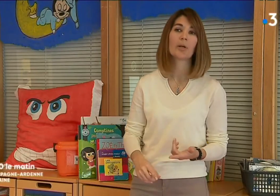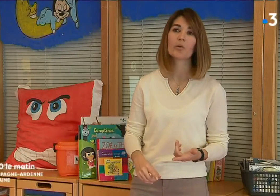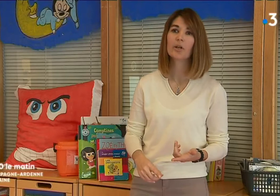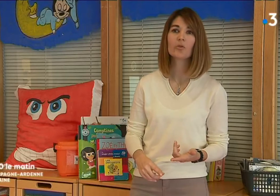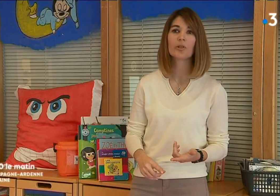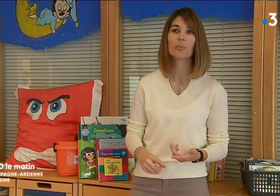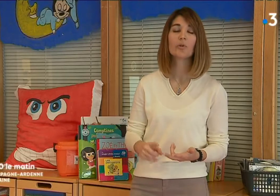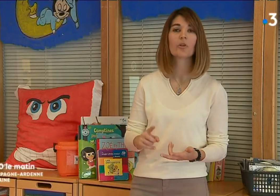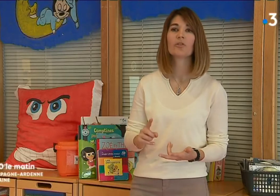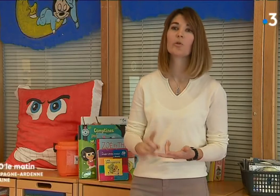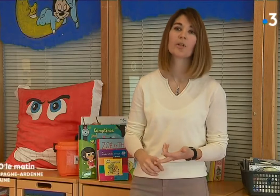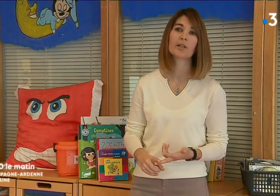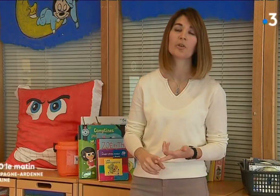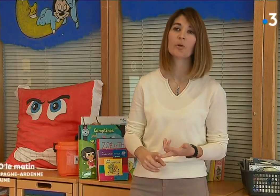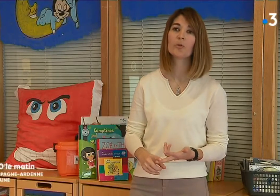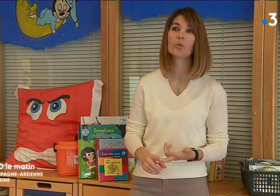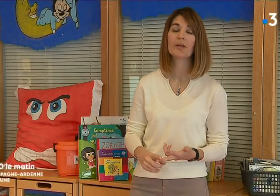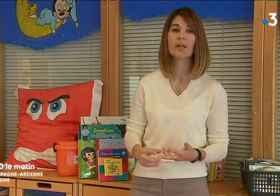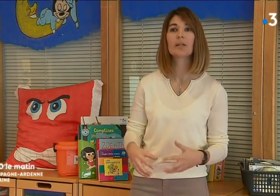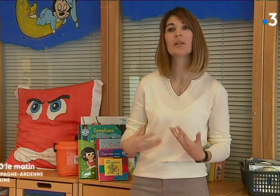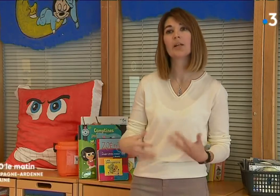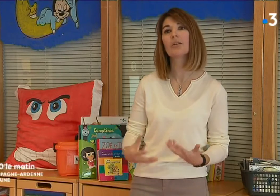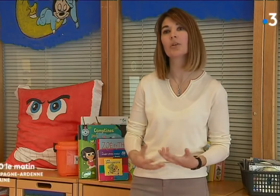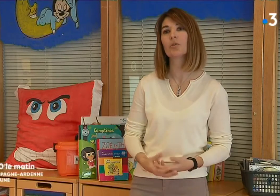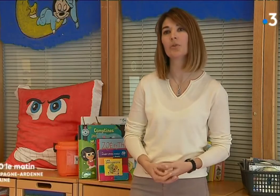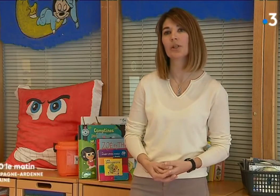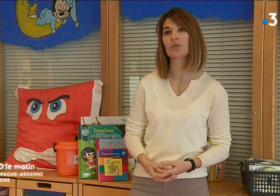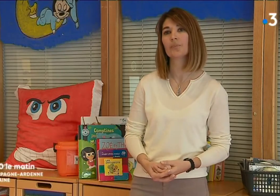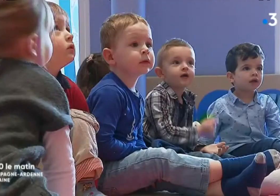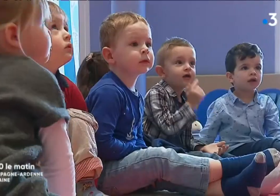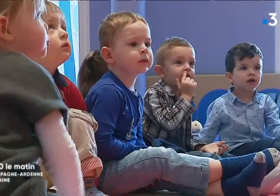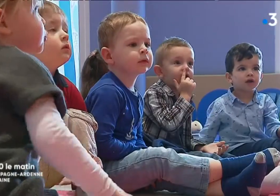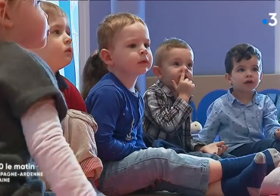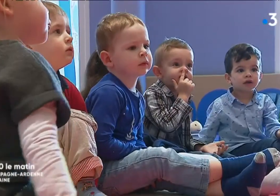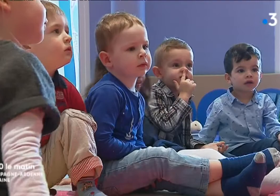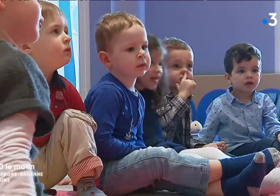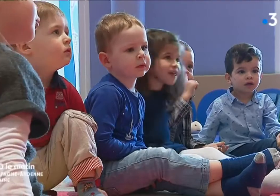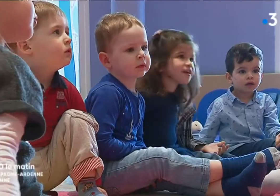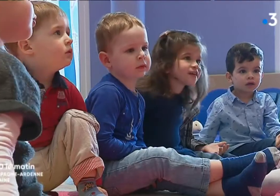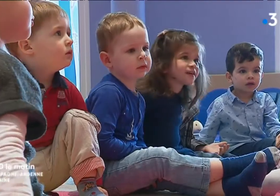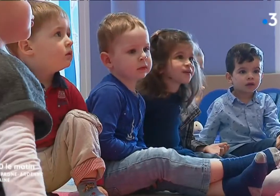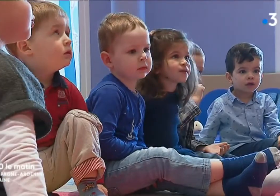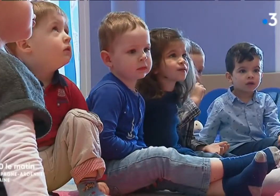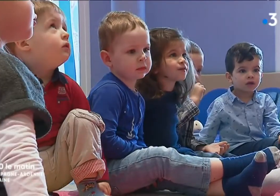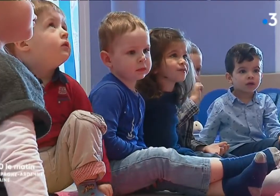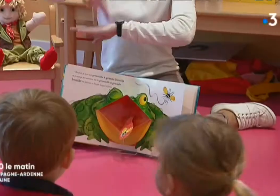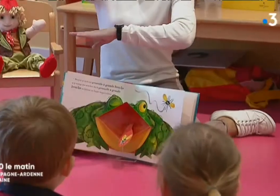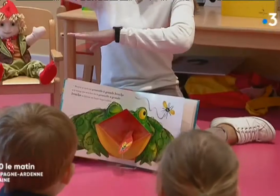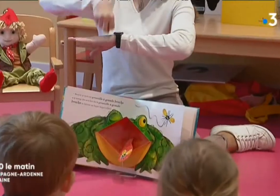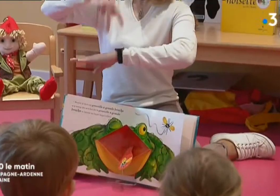pas le langage, notamment. Ça en fait au contraire des enfants plutôt bavards et très à l'aise dans la communication. A Vitry, 120 enfants de la structure bénéficient de